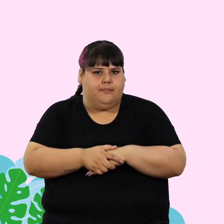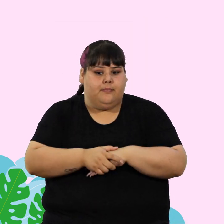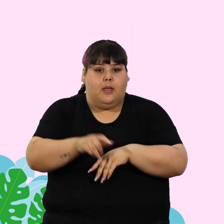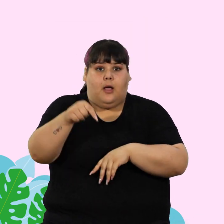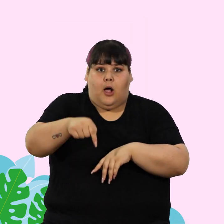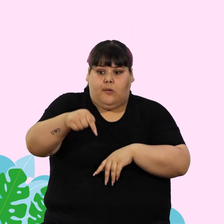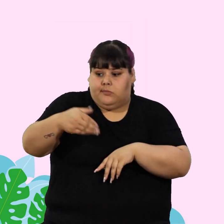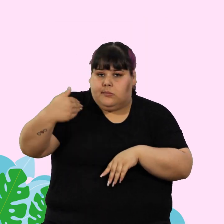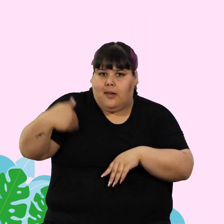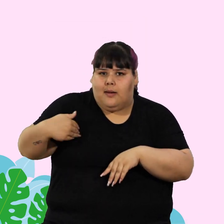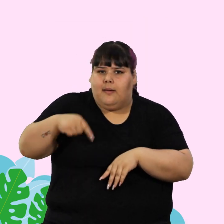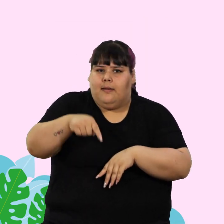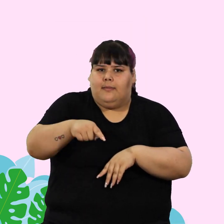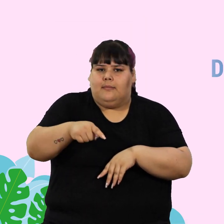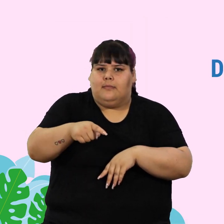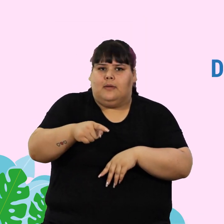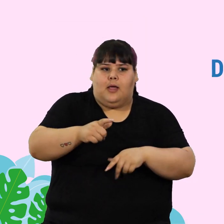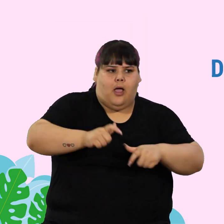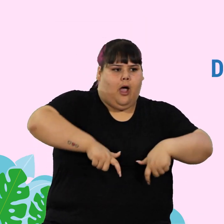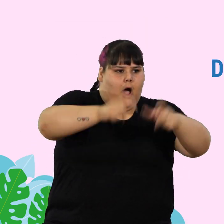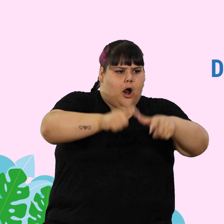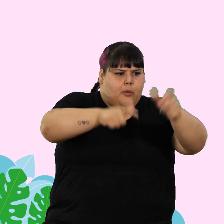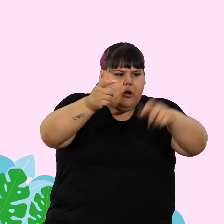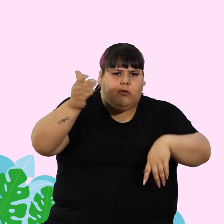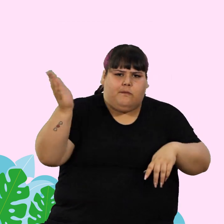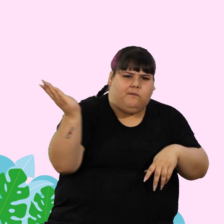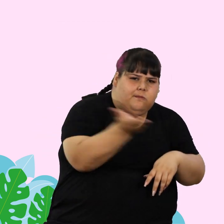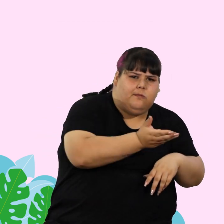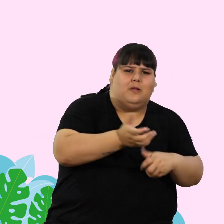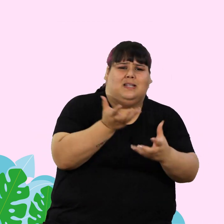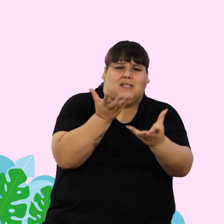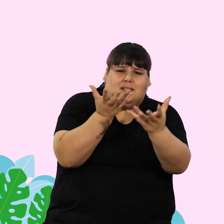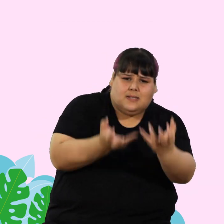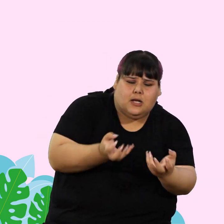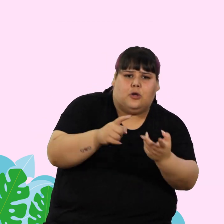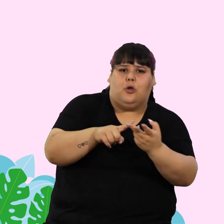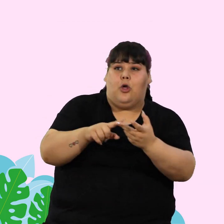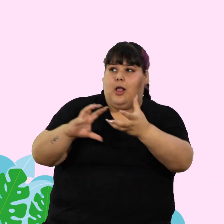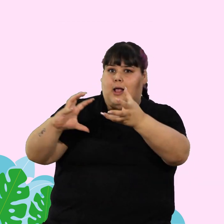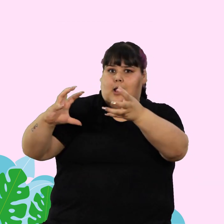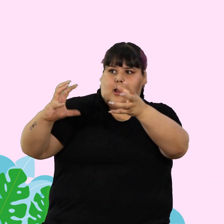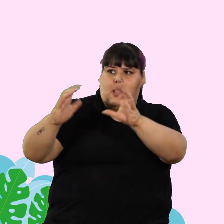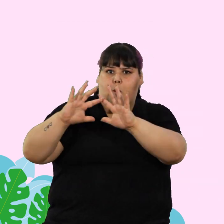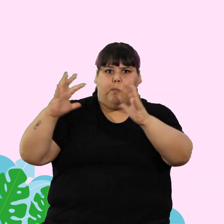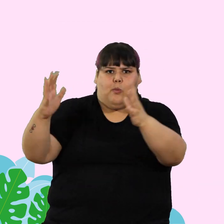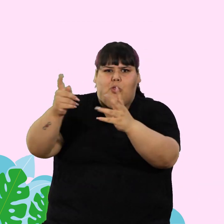en nuestro país, las deforestaciones y las sequías, los cambios en el clima global y en los usos del